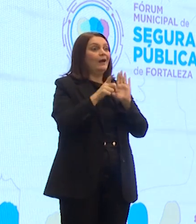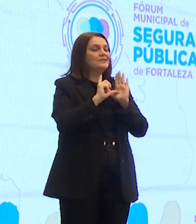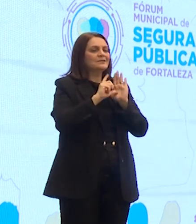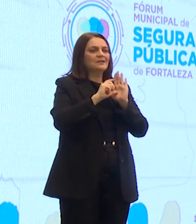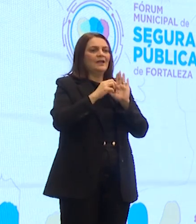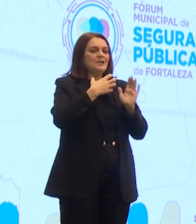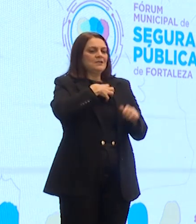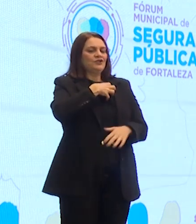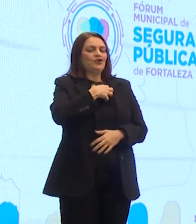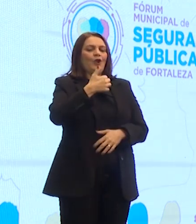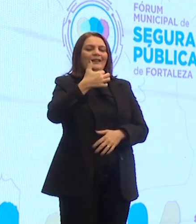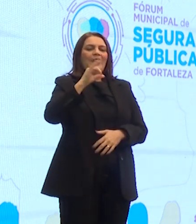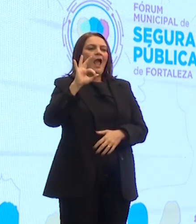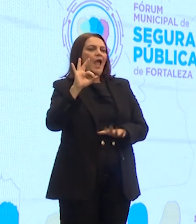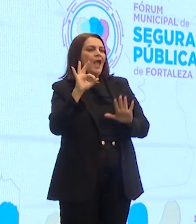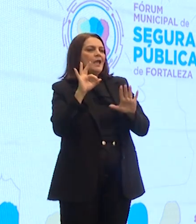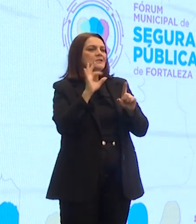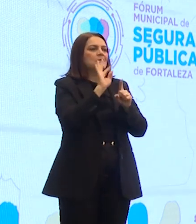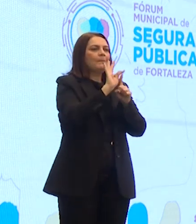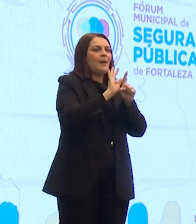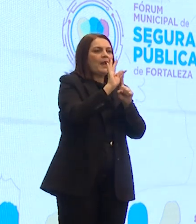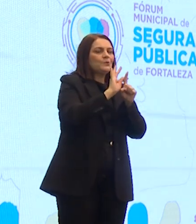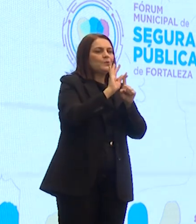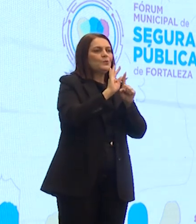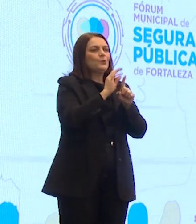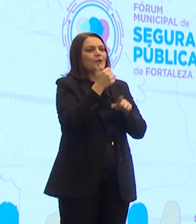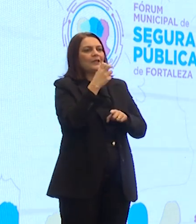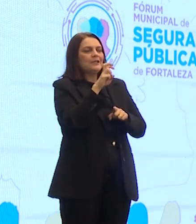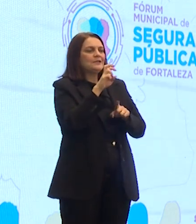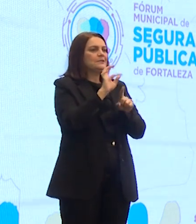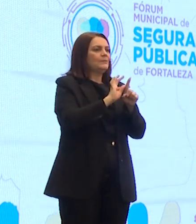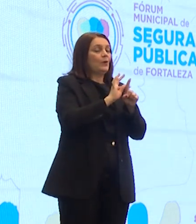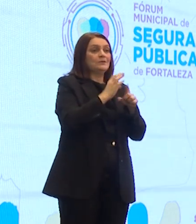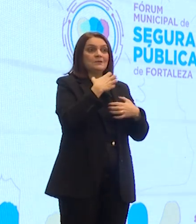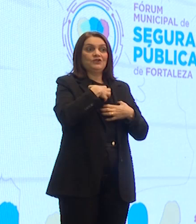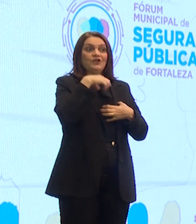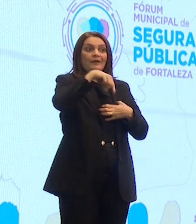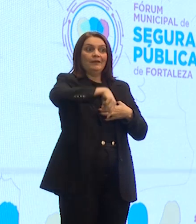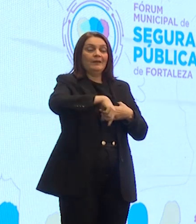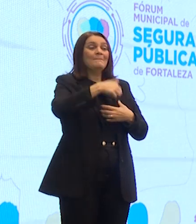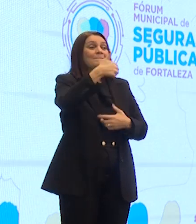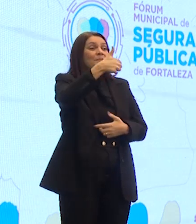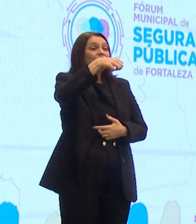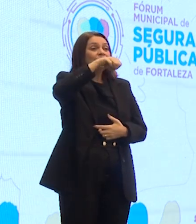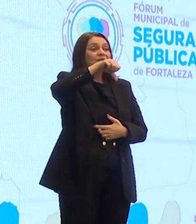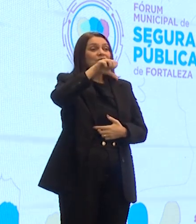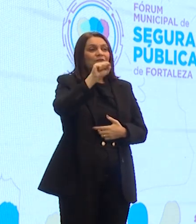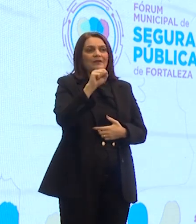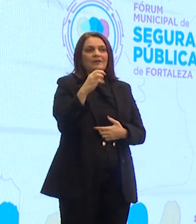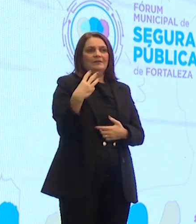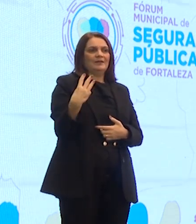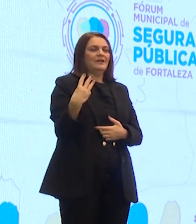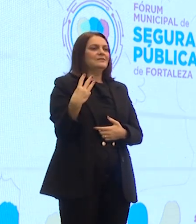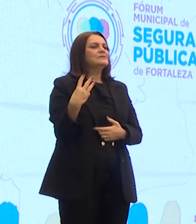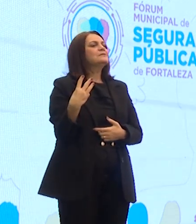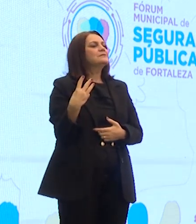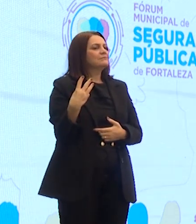Ceará. Meus irmãos e minhas irmãs, eu estou falando de 1983, do ponto de vista histórico, outro